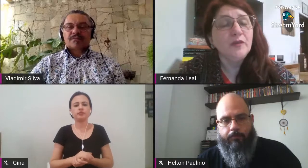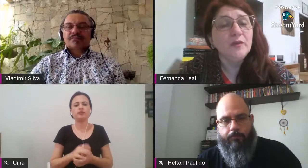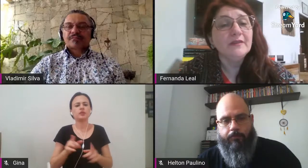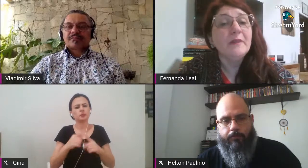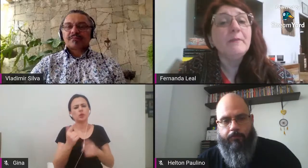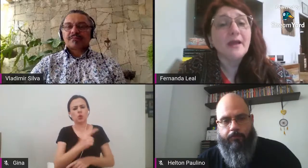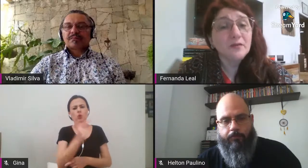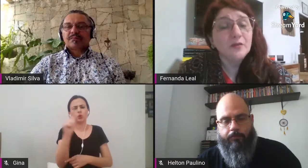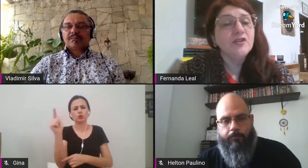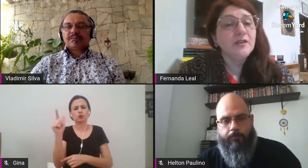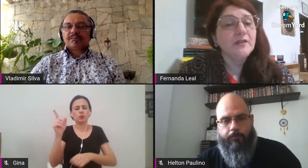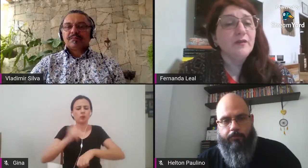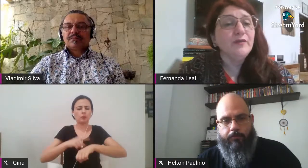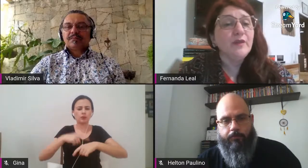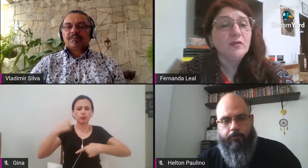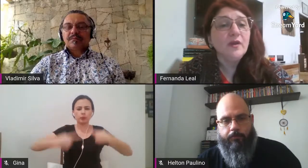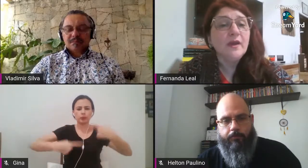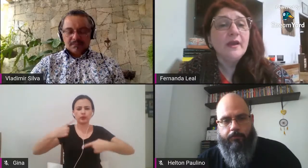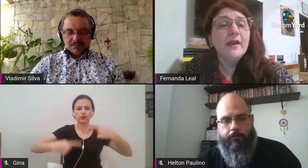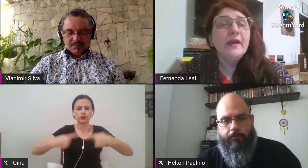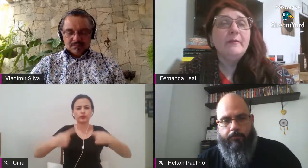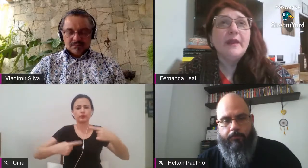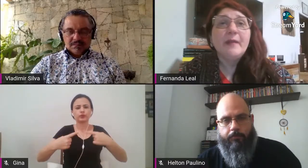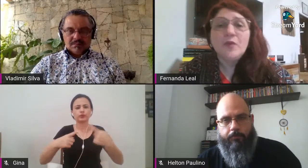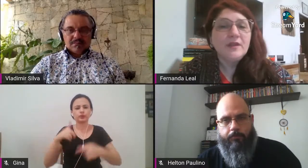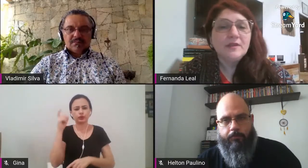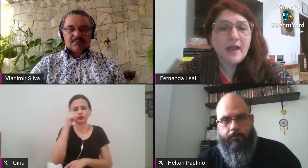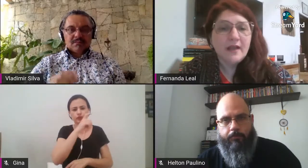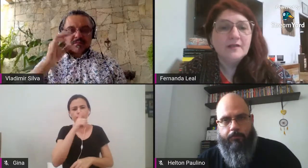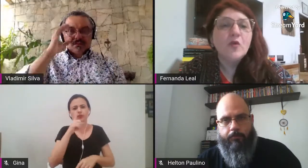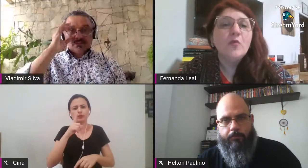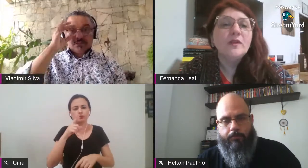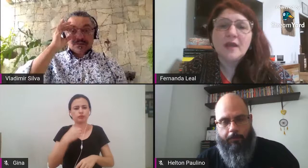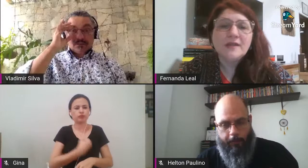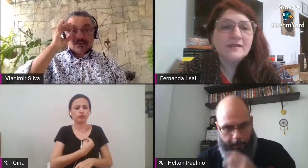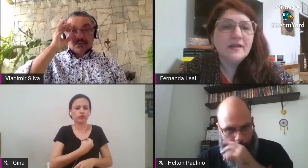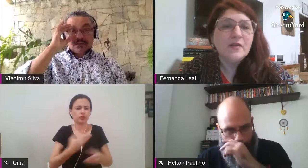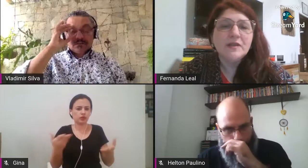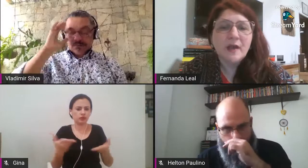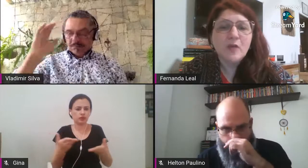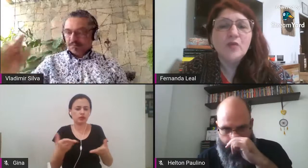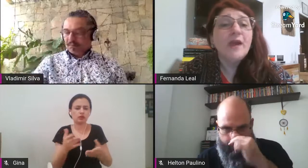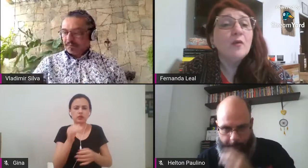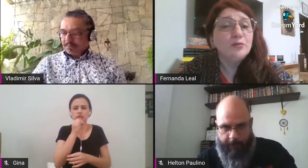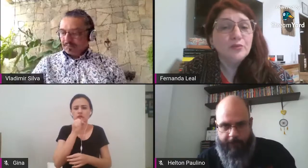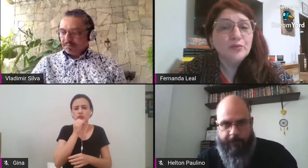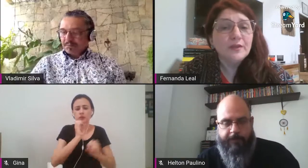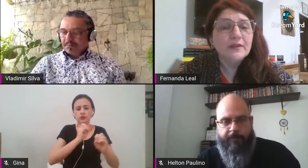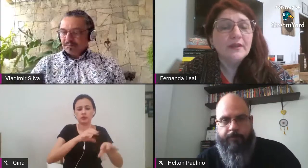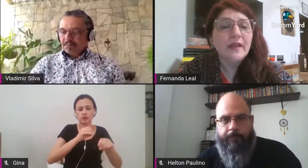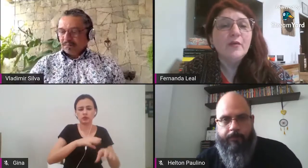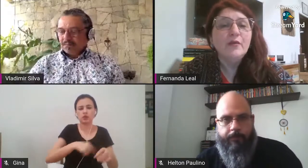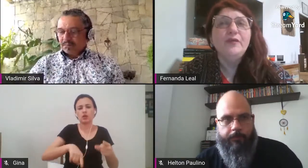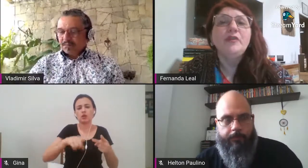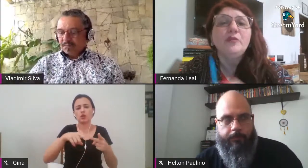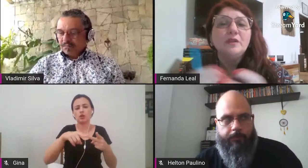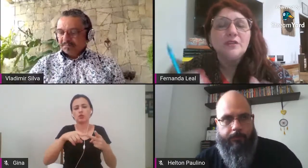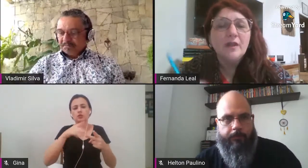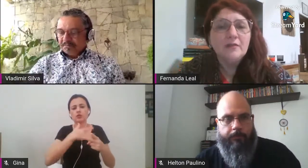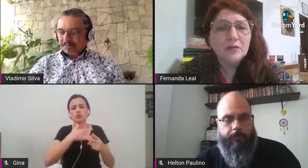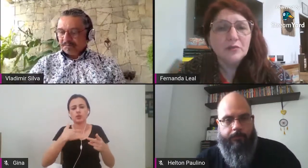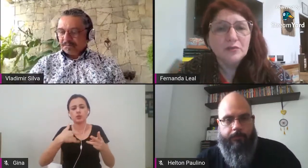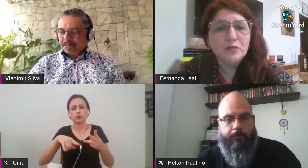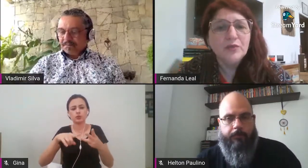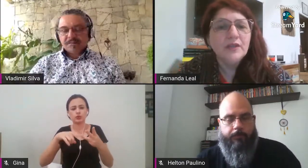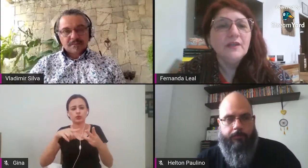né? E outras desse momento político dramático que a gente está vivendo para muitas áreas, como a educação,